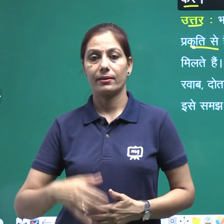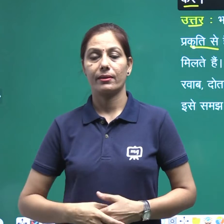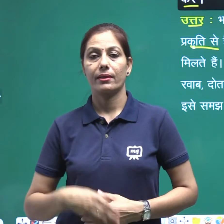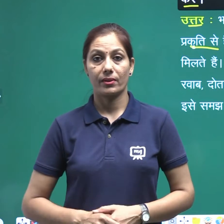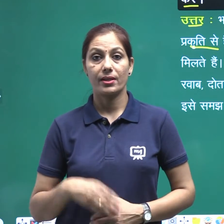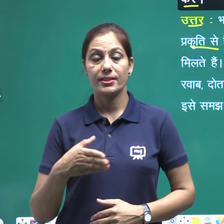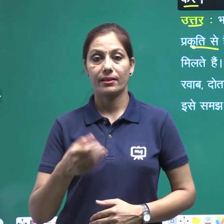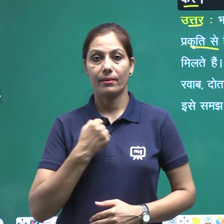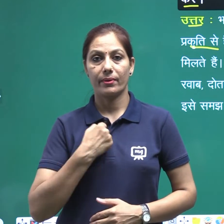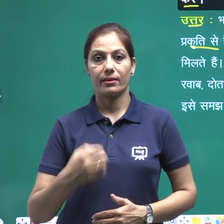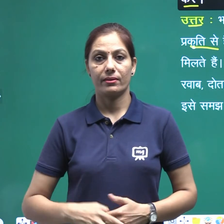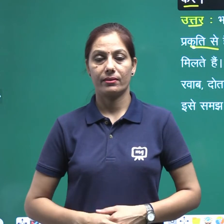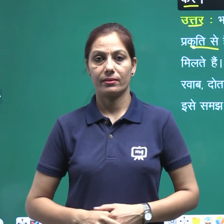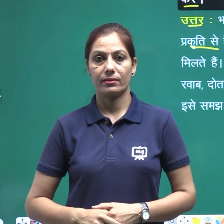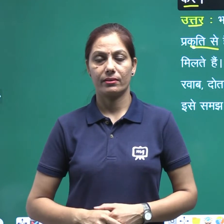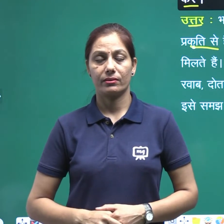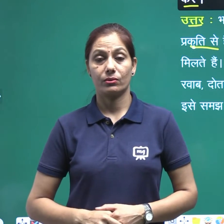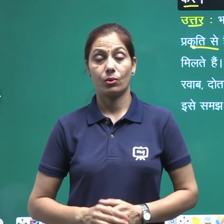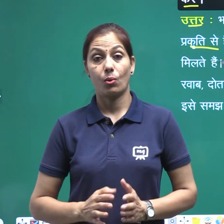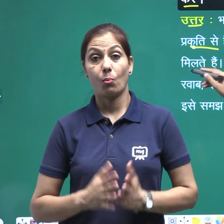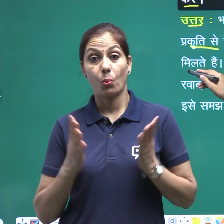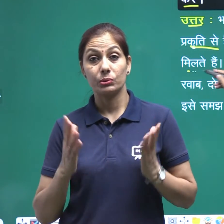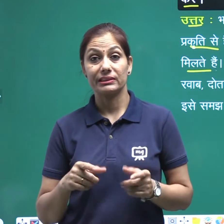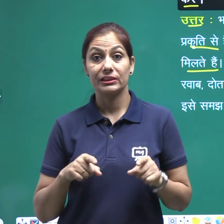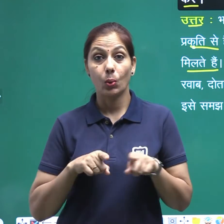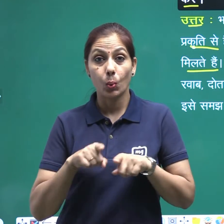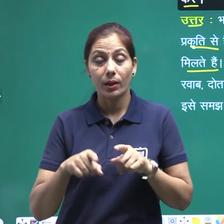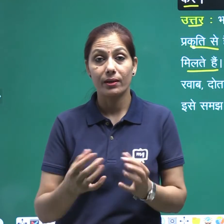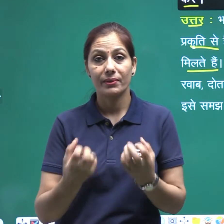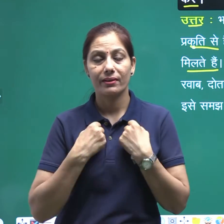इसके हमें कई प्रमाण मिलते हैं,